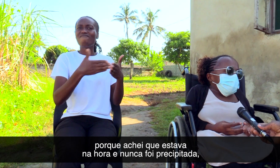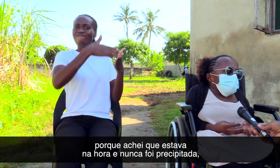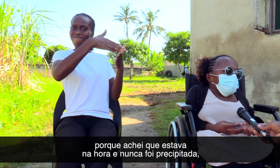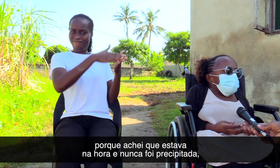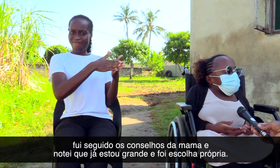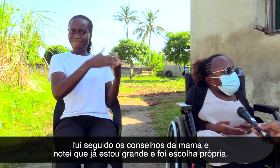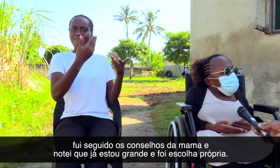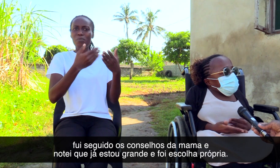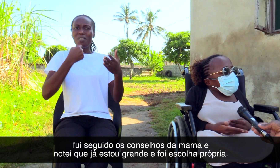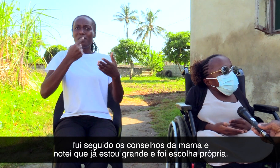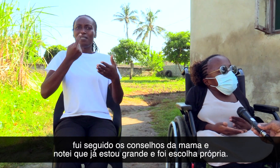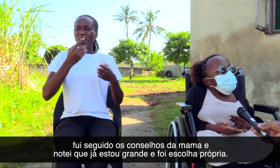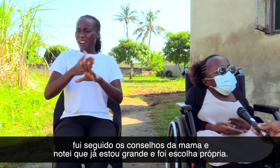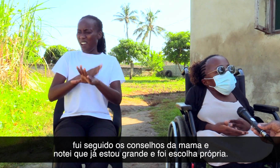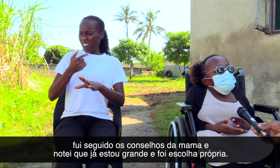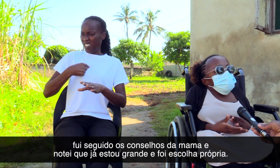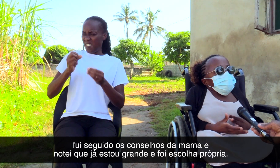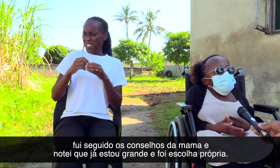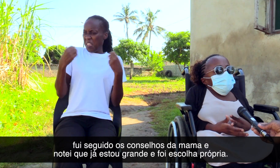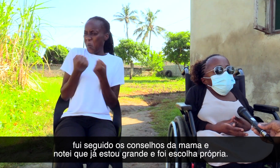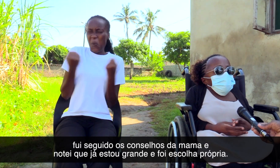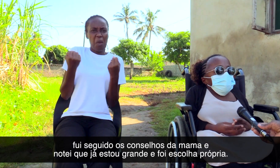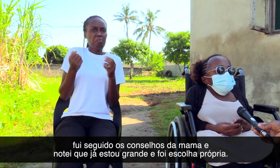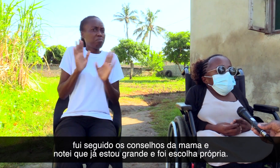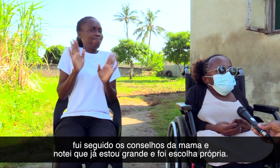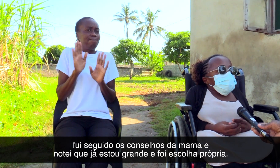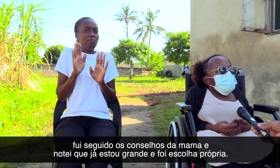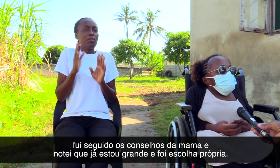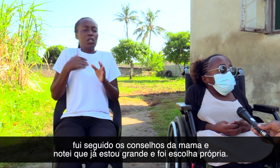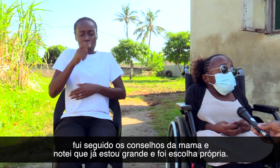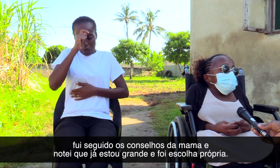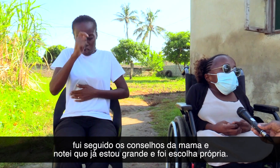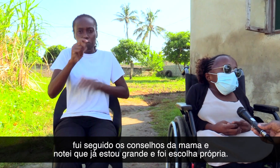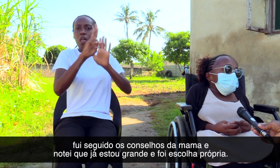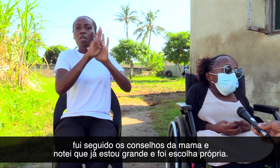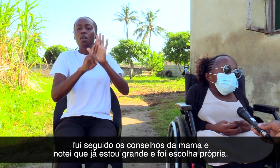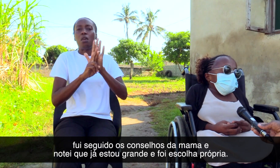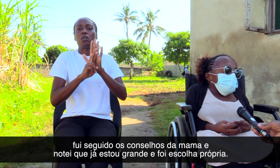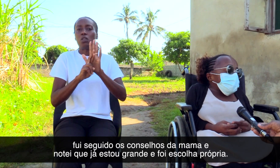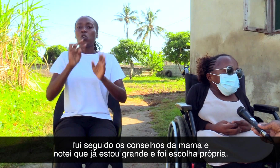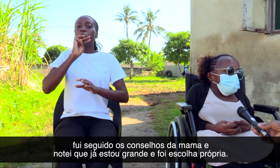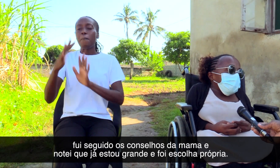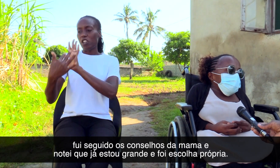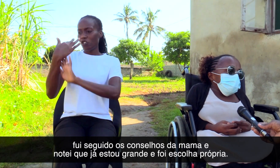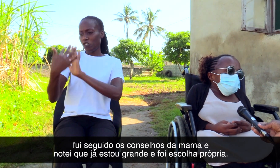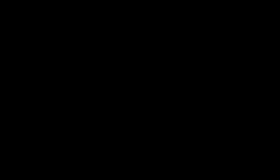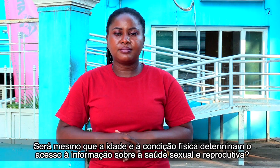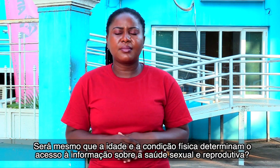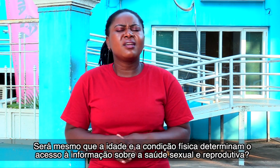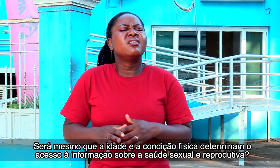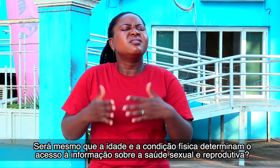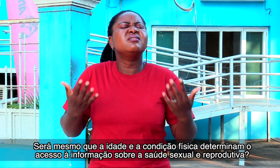precipitada. Fui seguindo os passos, seguindo os conselhos da mamãe. E eu percebi que eu tô grande, estou moça,